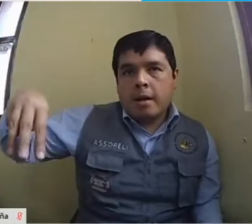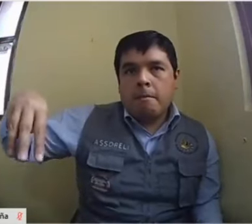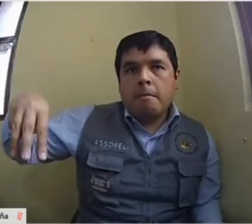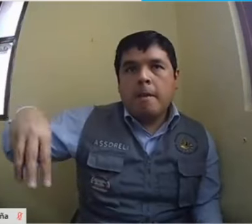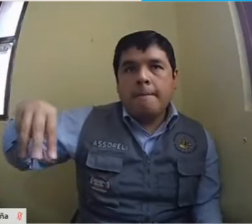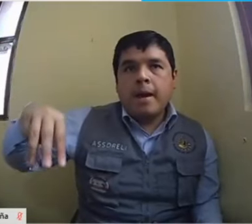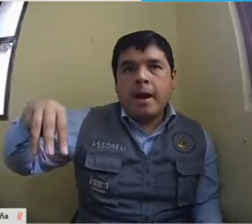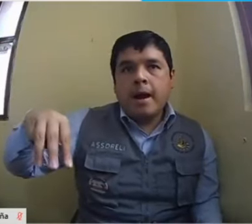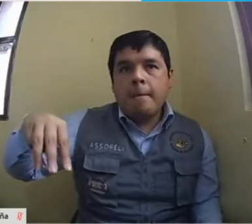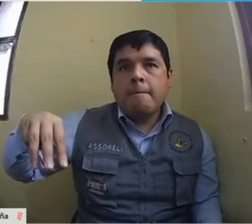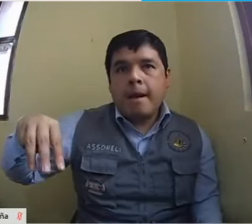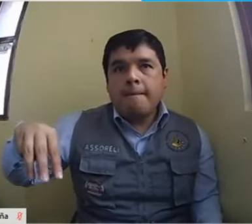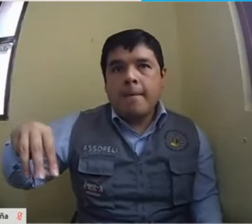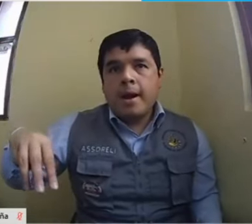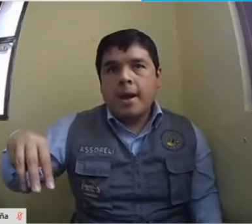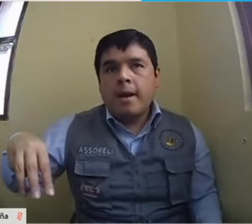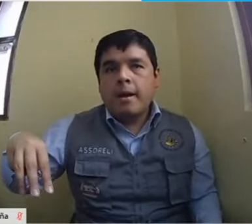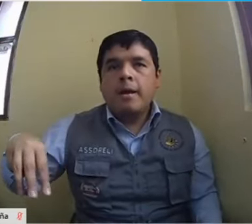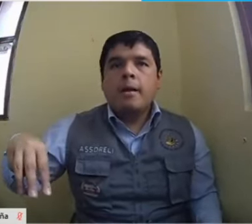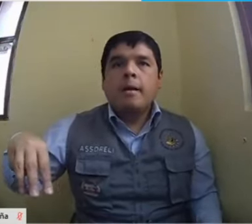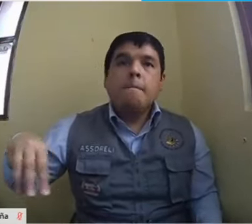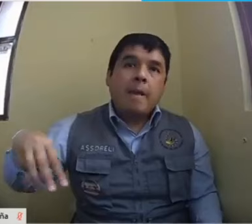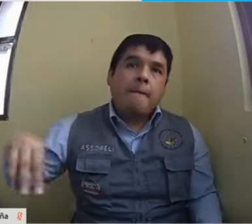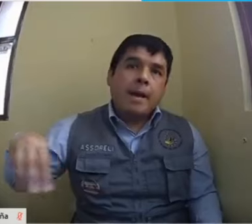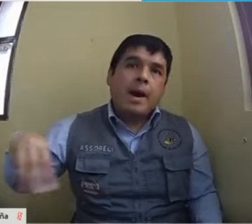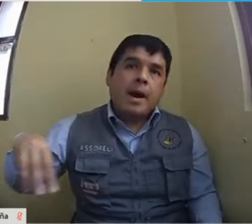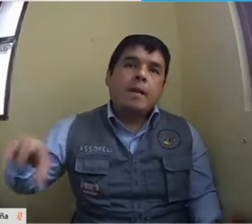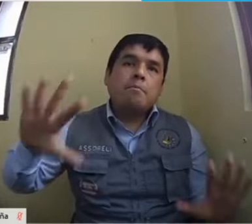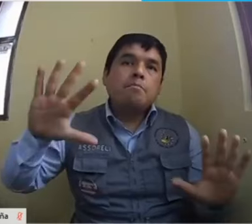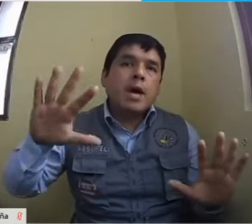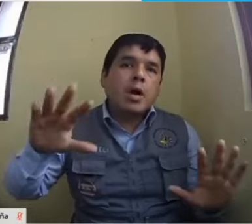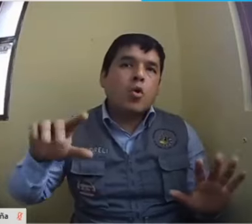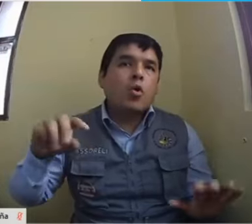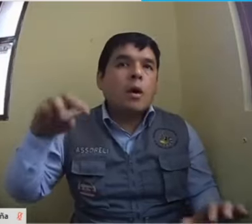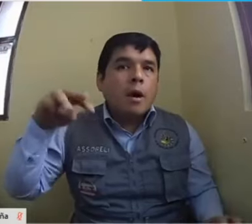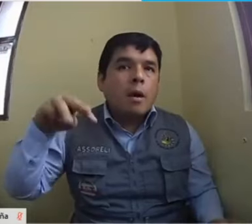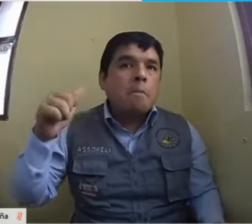mamá, dice Ronald, la M a una de las señas de mamá. La M,